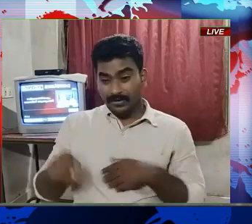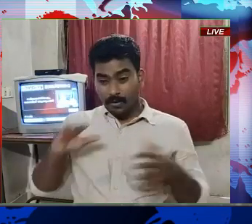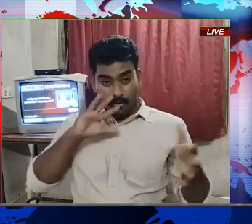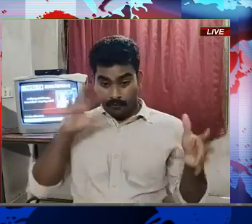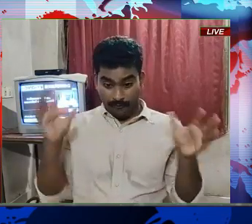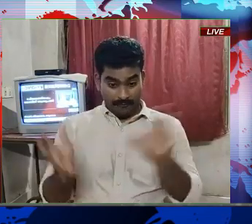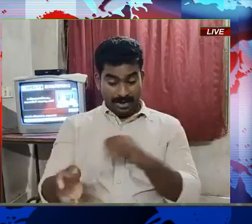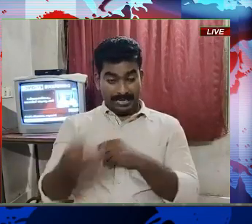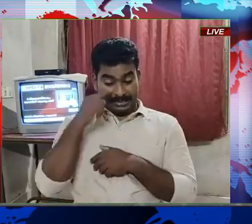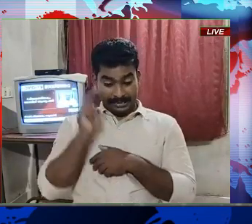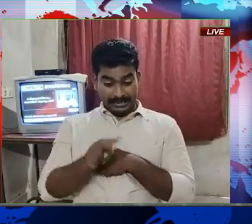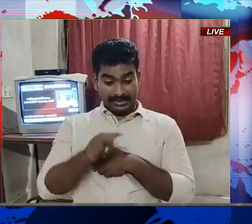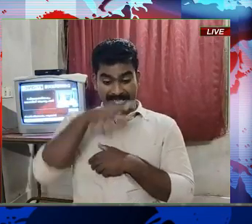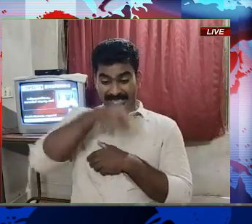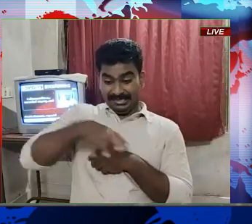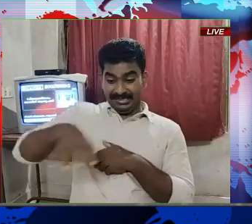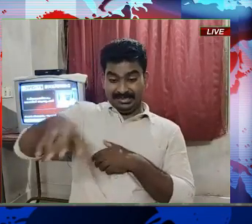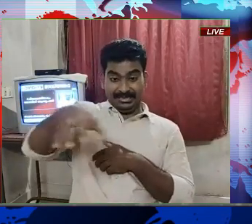പരിശോധിക്കാൻ പോകും.